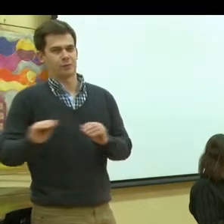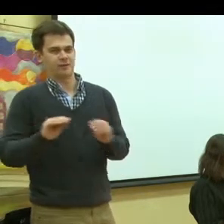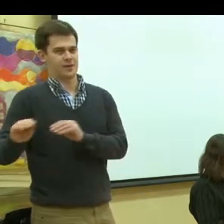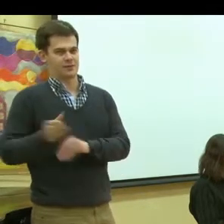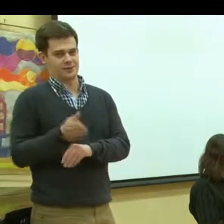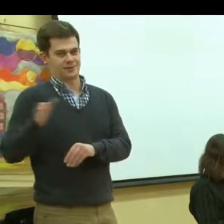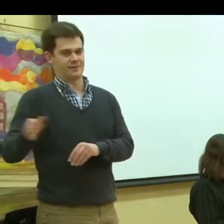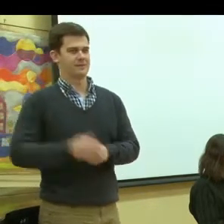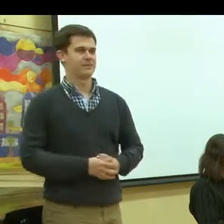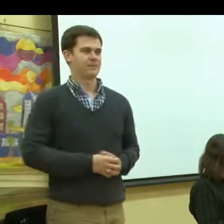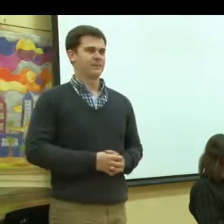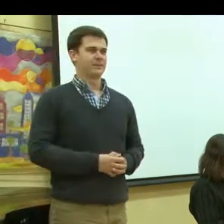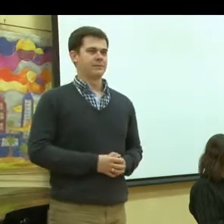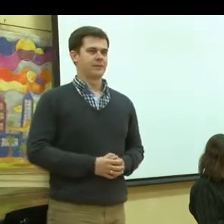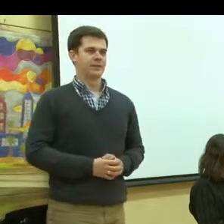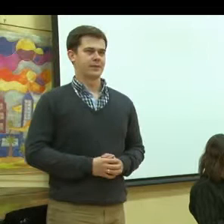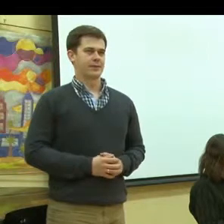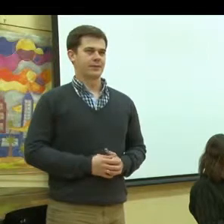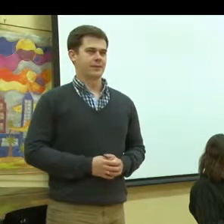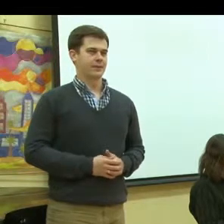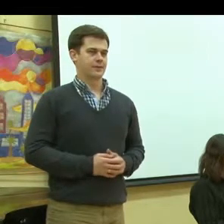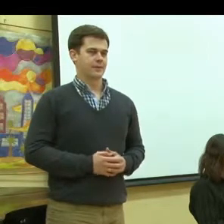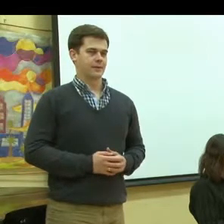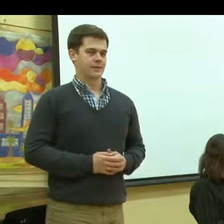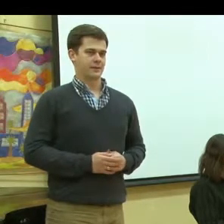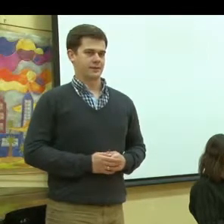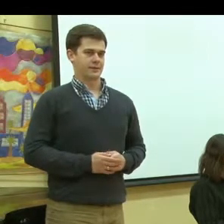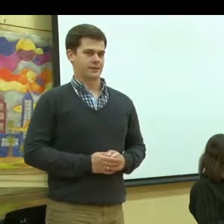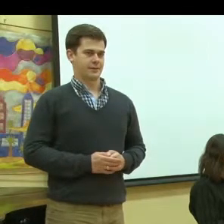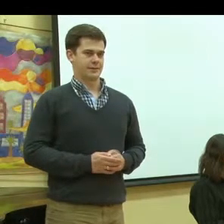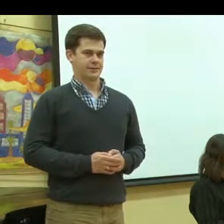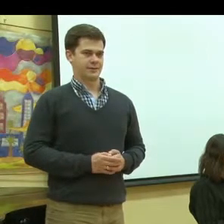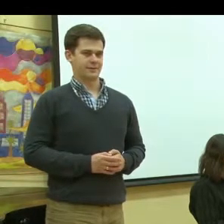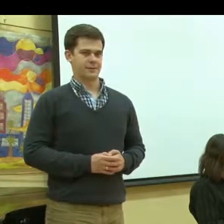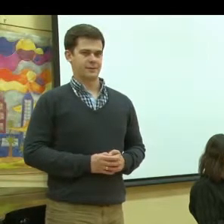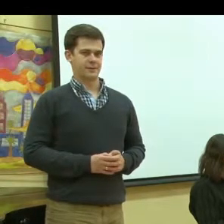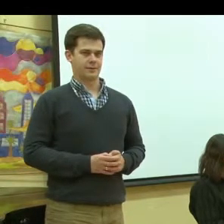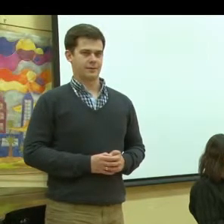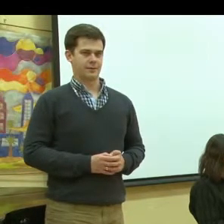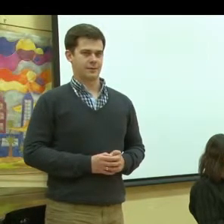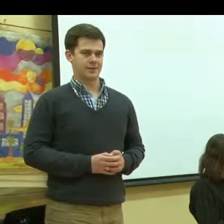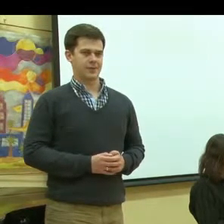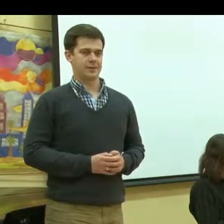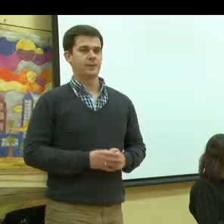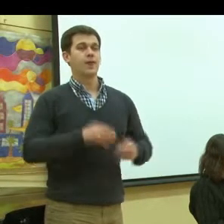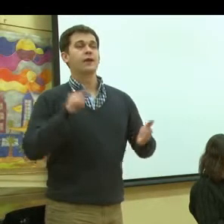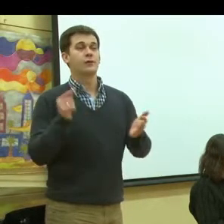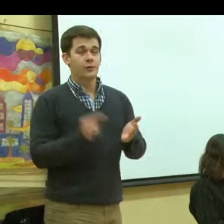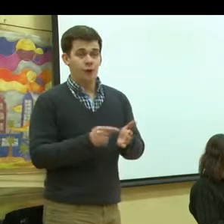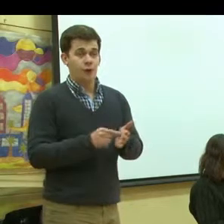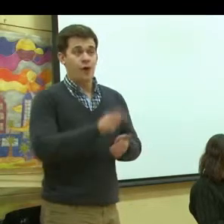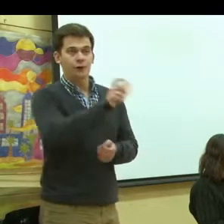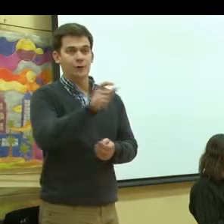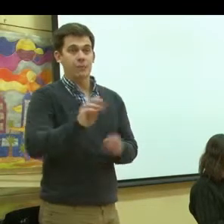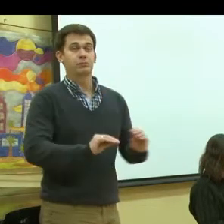los inmigrantes que llegaron a Argentina, que no eran ricos, sino que eran pobres, todos se juntaron y se mezclaron en esas orillas de la ciudad. Te osoby